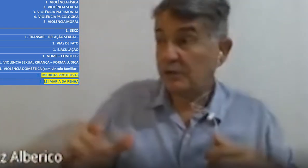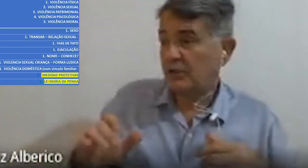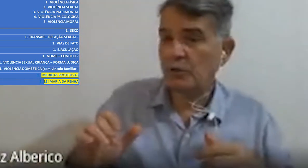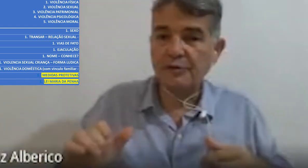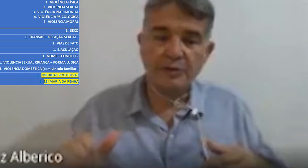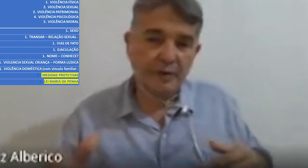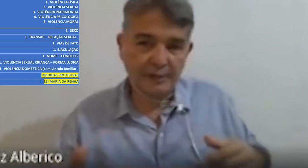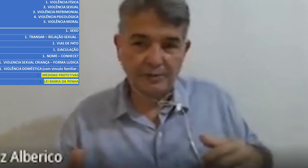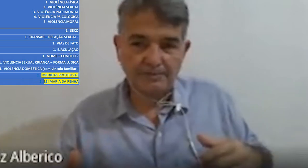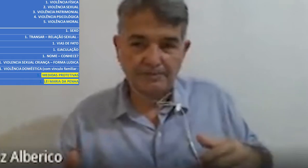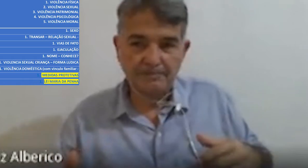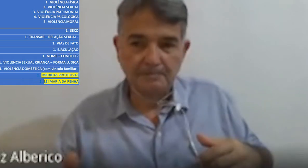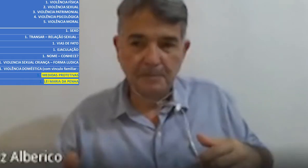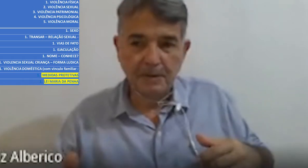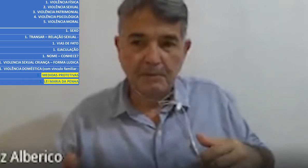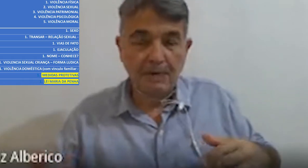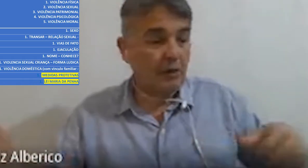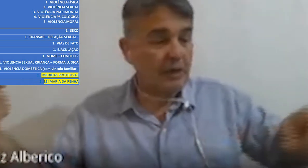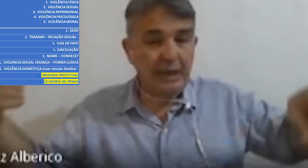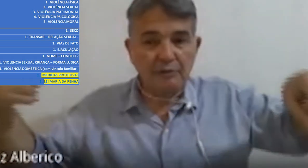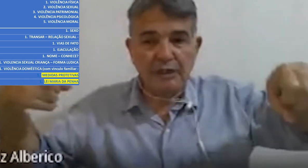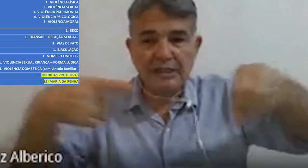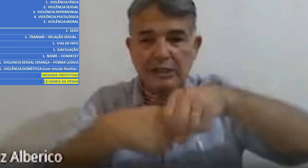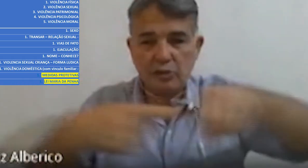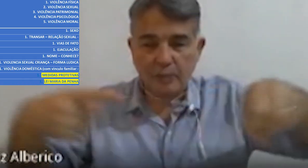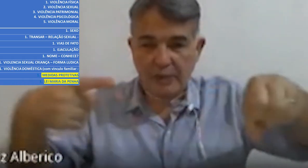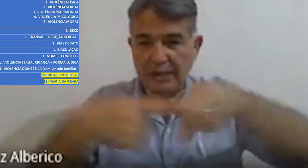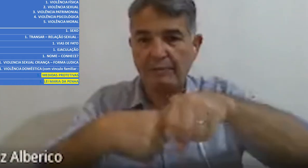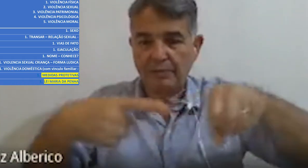contando como foi o fato. Mas na hora que ele fez isto, por exemplo,